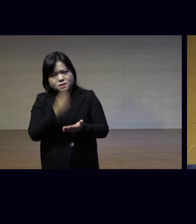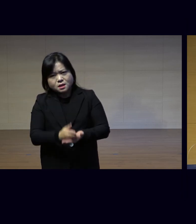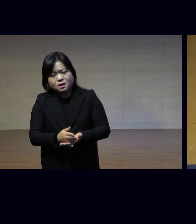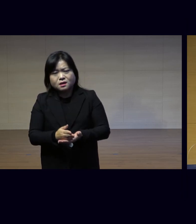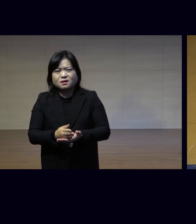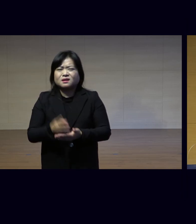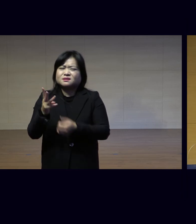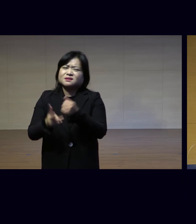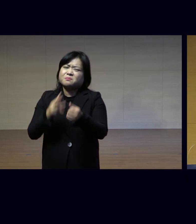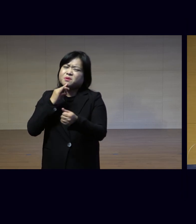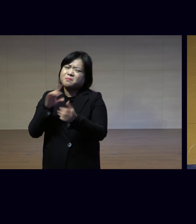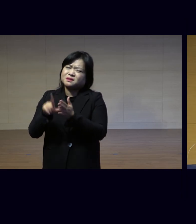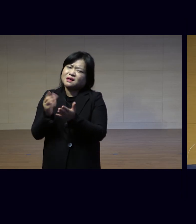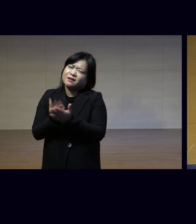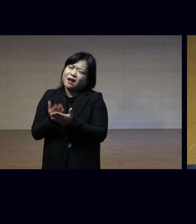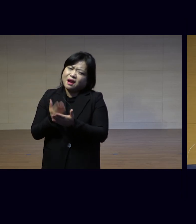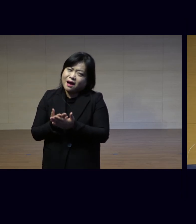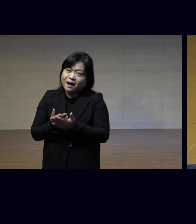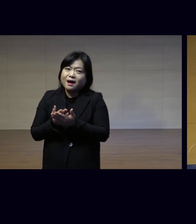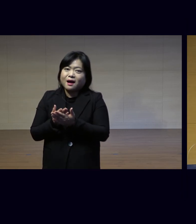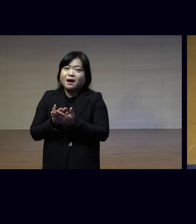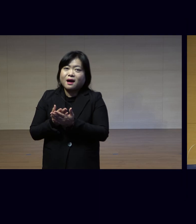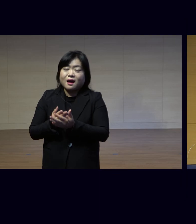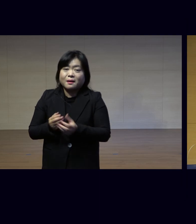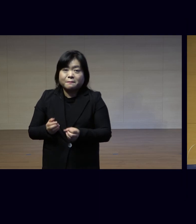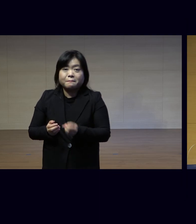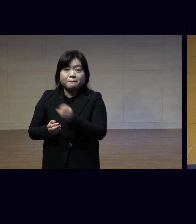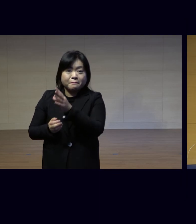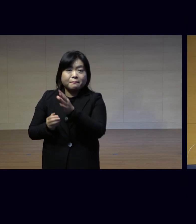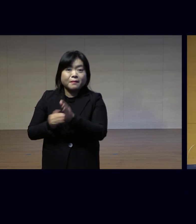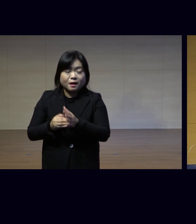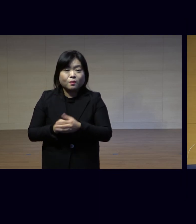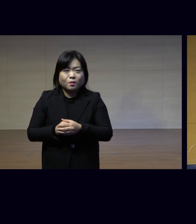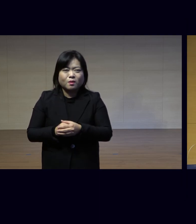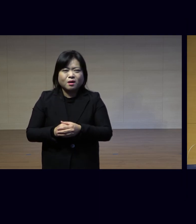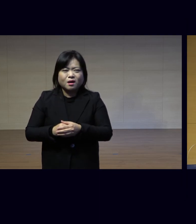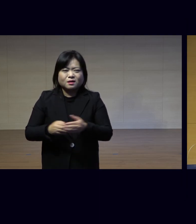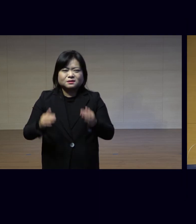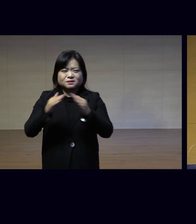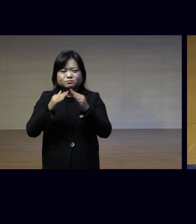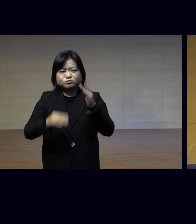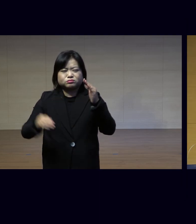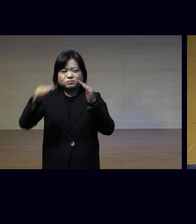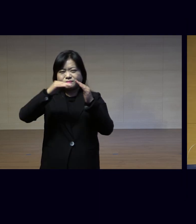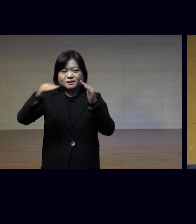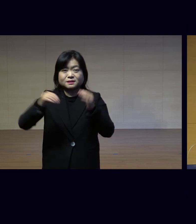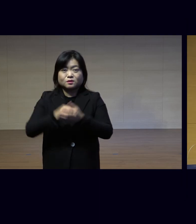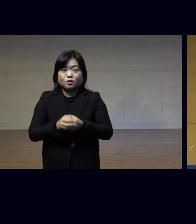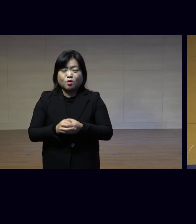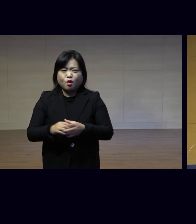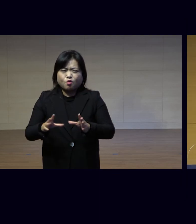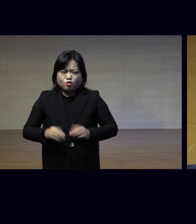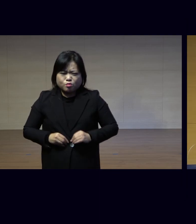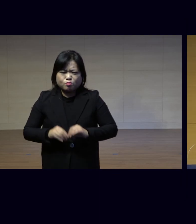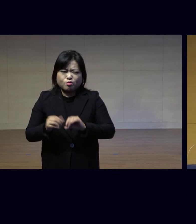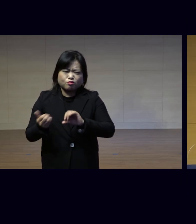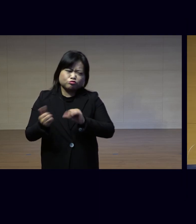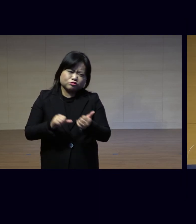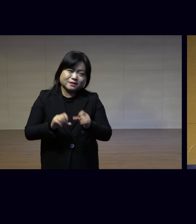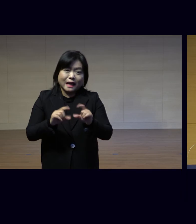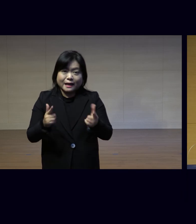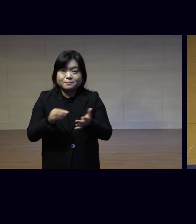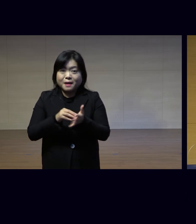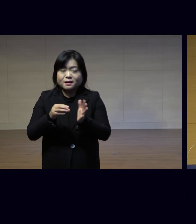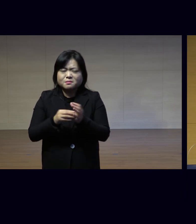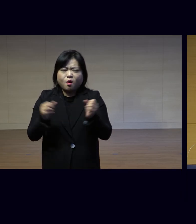시간을 달라. 그래서 정말 지붕 그 바스트 앞에 지붕 밑 방에서 돈을 굶어 죽지 않을 만큼, 얼어